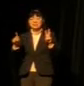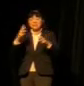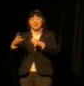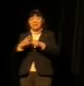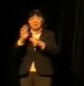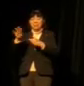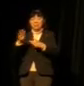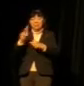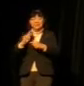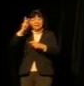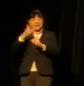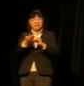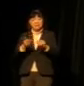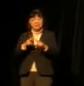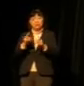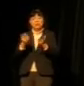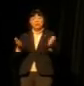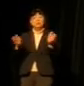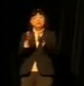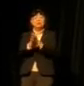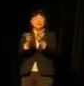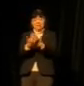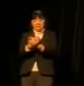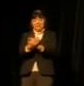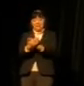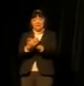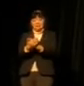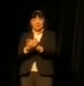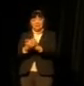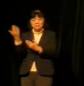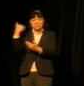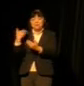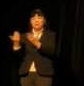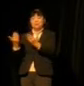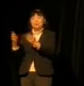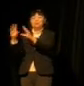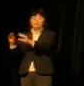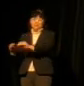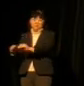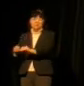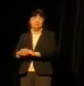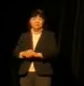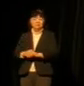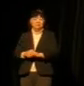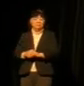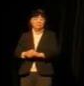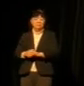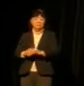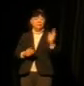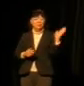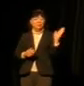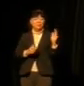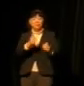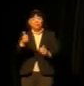ました。今は統合になってね、あの真野小学校は廃校になりました。で、この頃のね、中学の